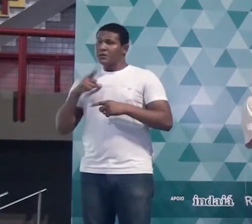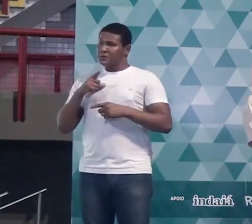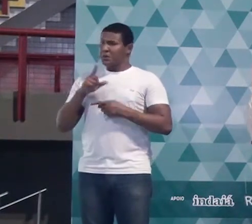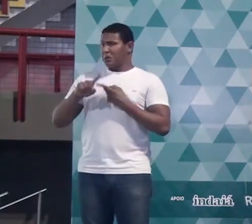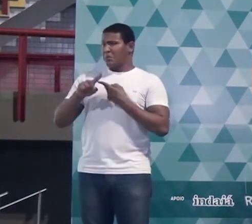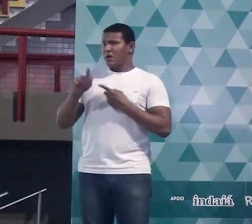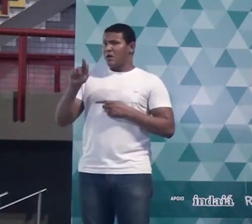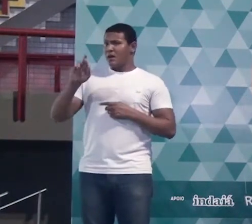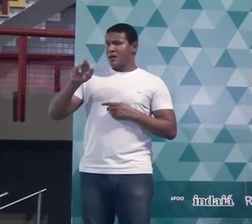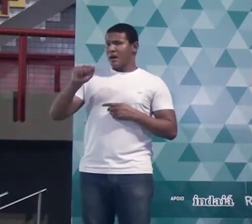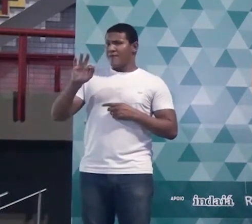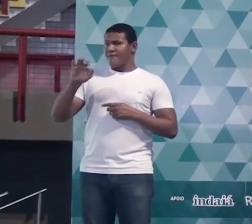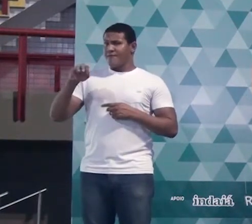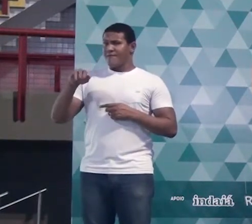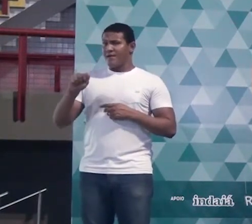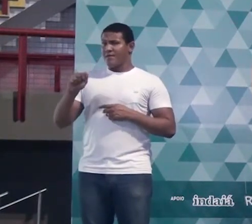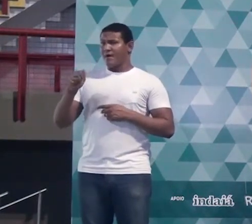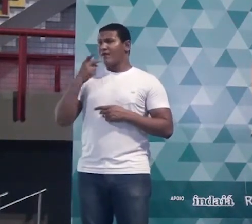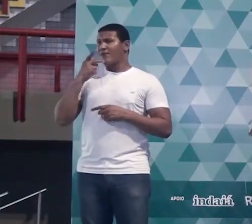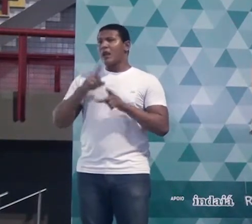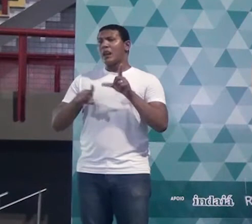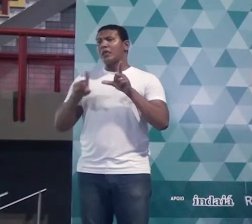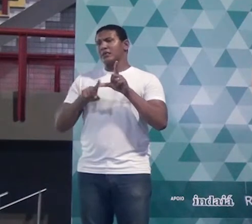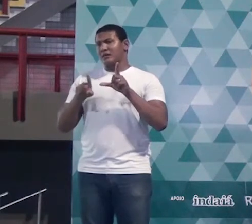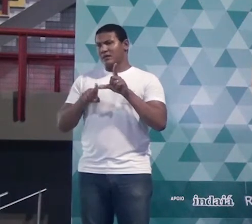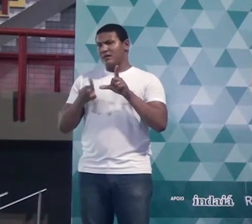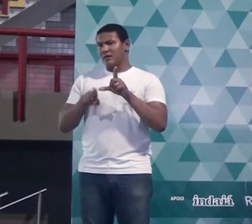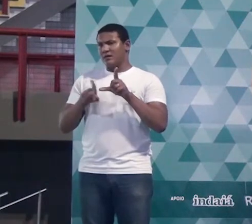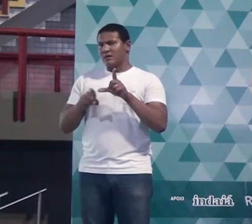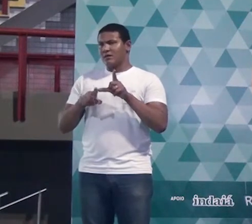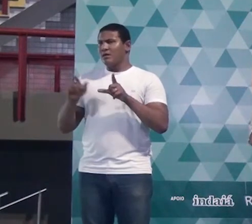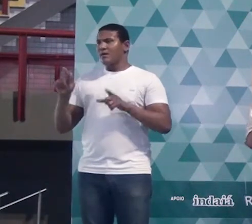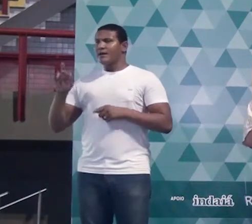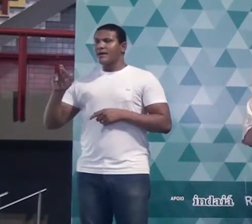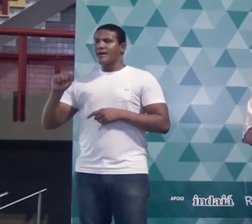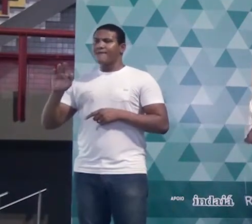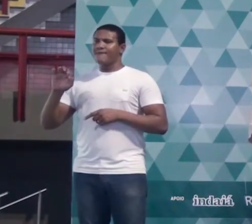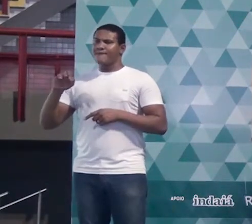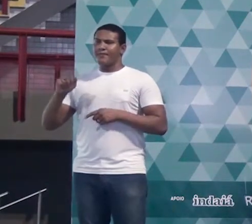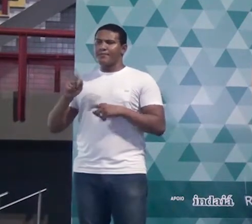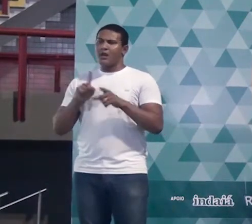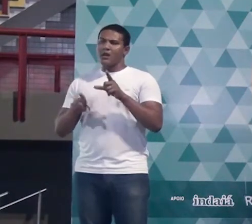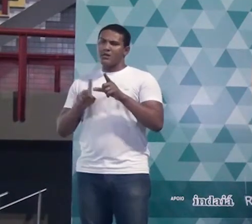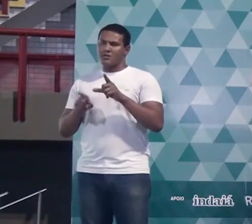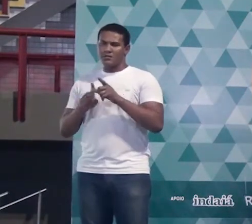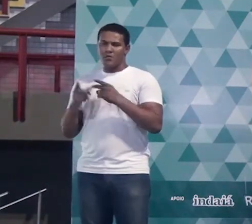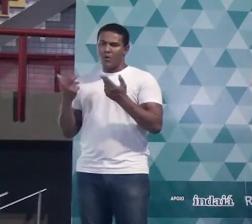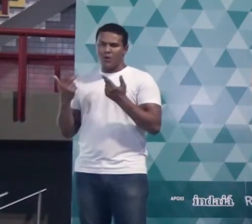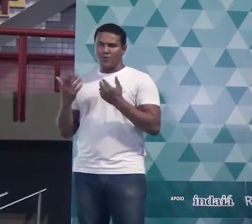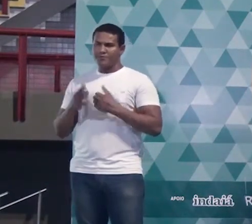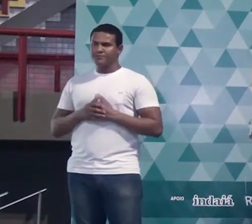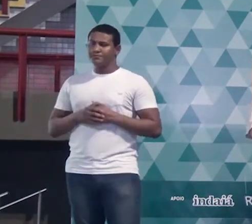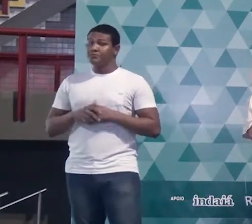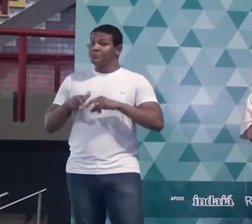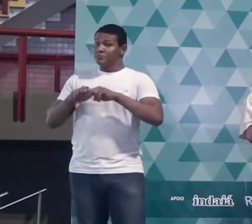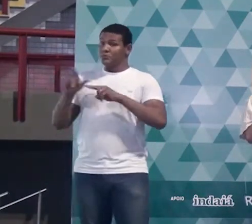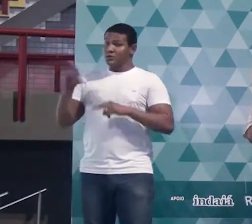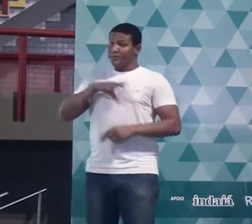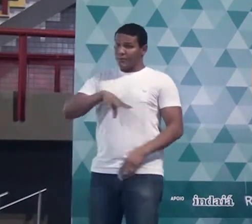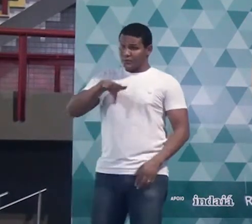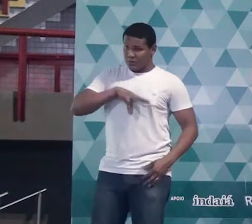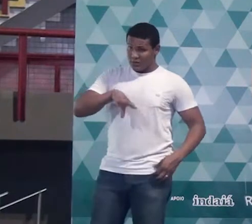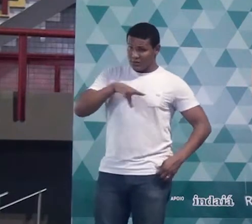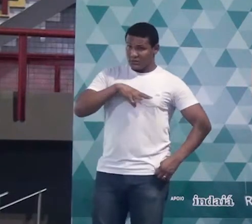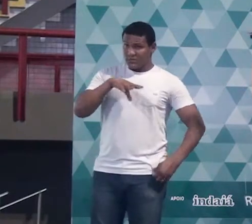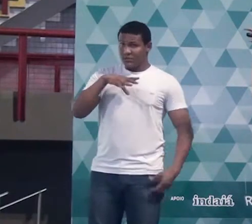grafema. Grafema é a maneira fresca de dizer letra. Tem fonema e grafema. Na nossa querida língua portuguesa, vale a pena